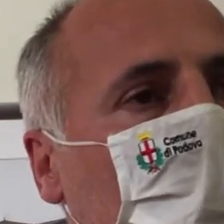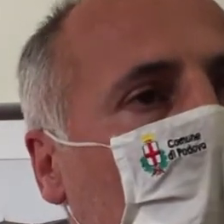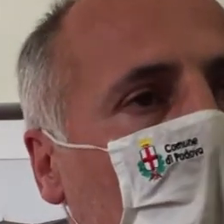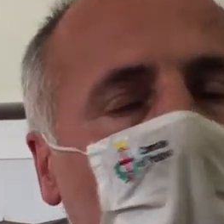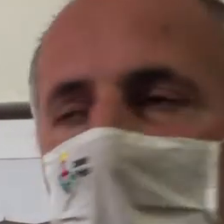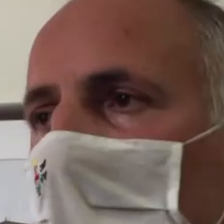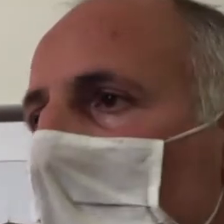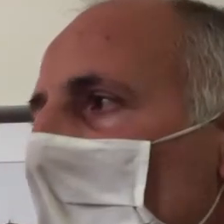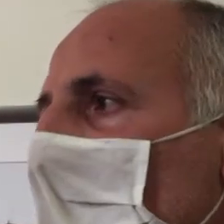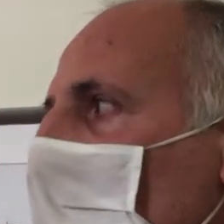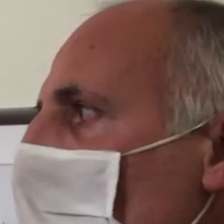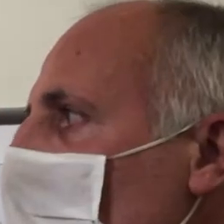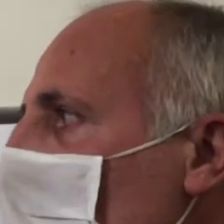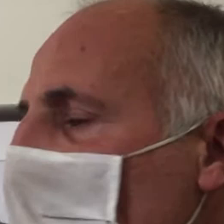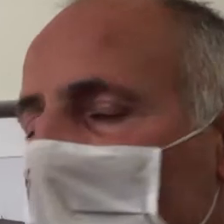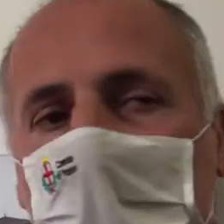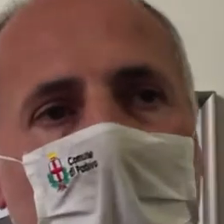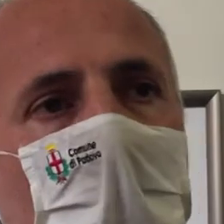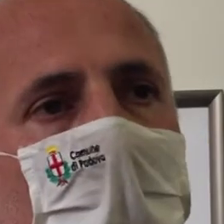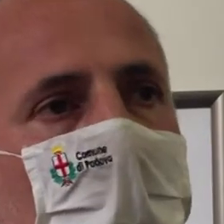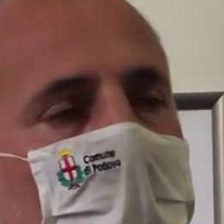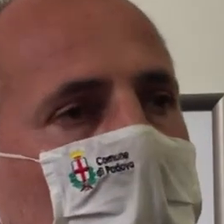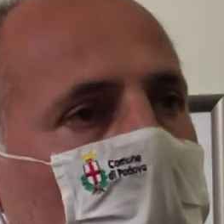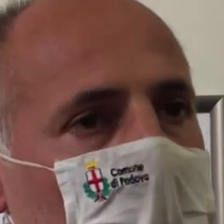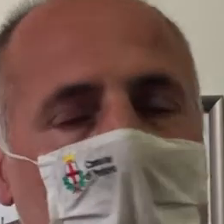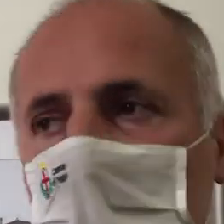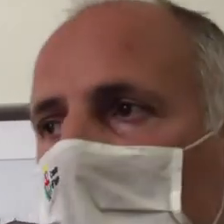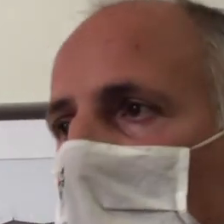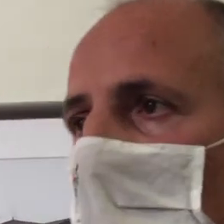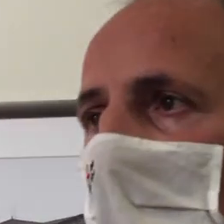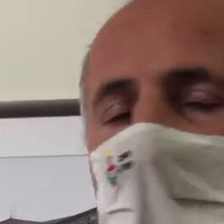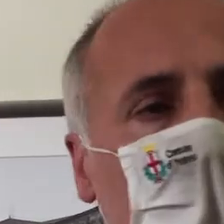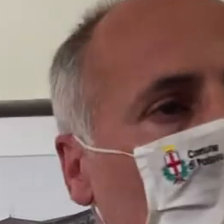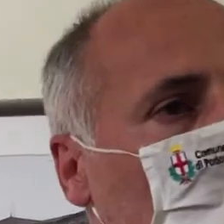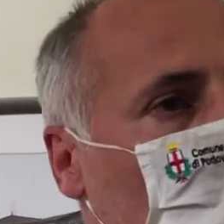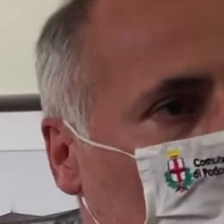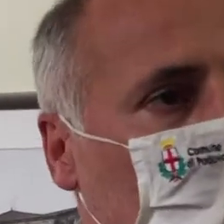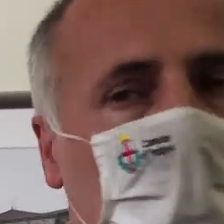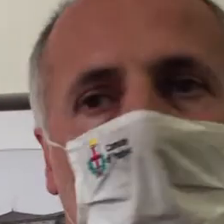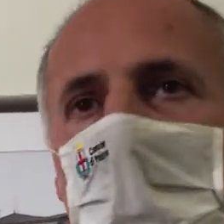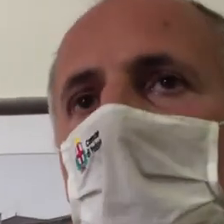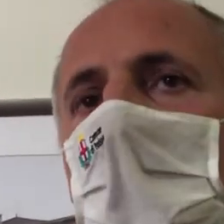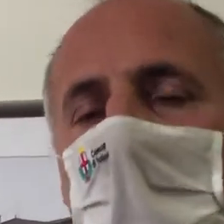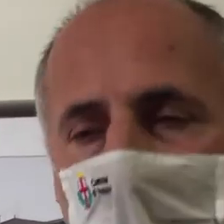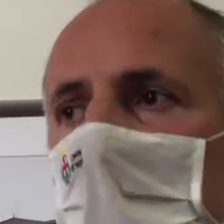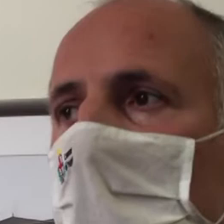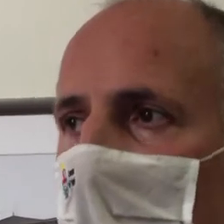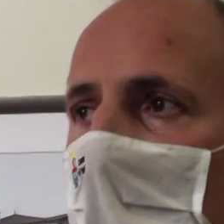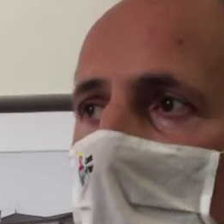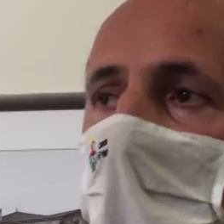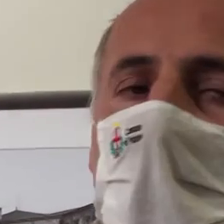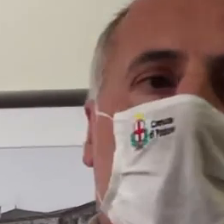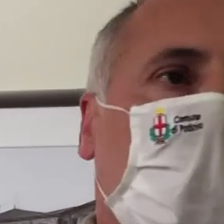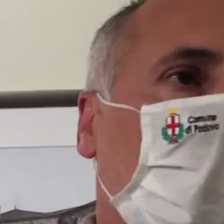una problematica che riguarda il Veneto, che riguarda tutta la nostra regione, riguarda l'Italia. Credo